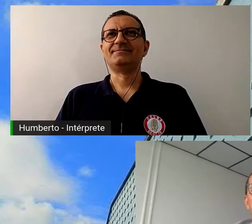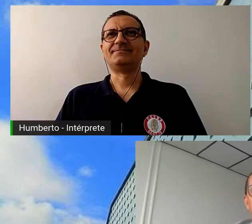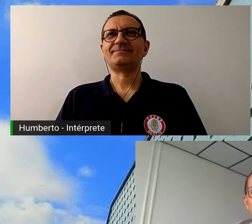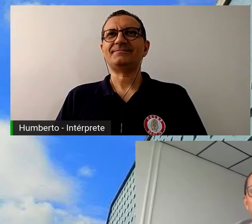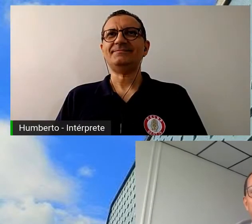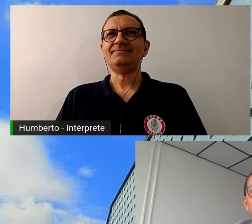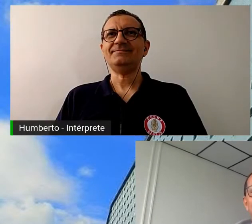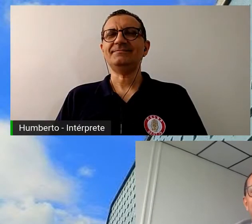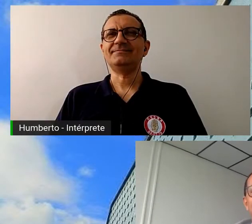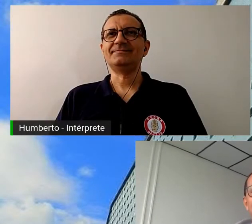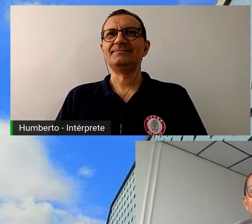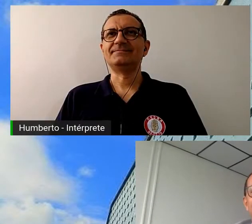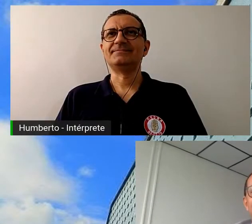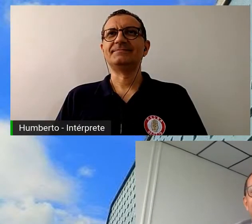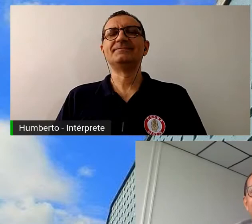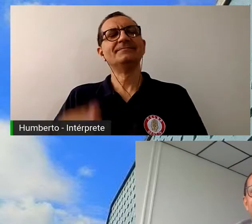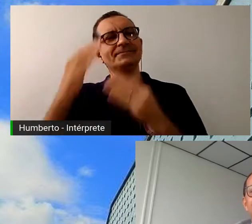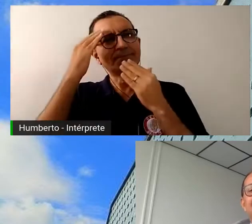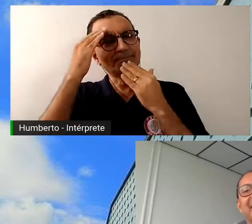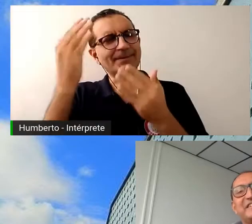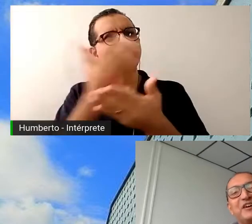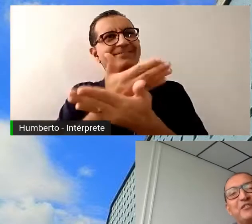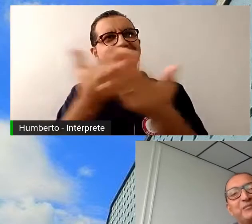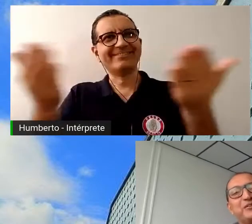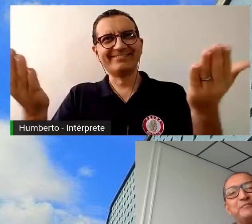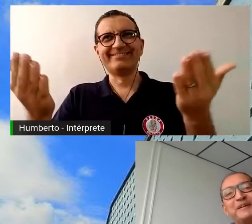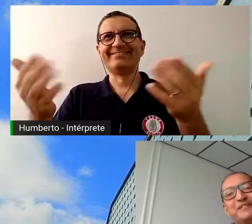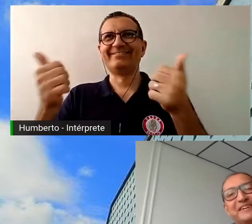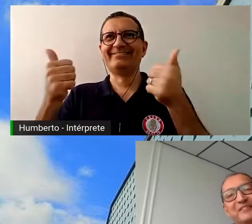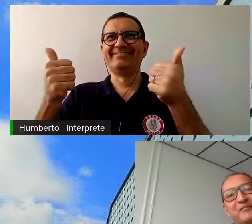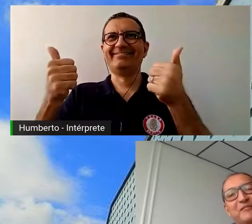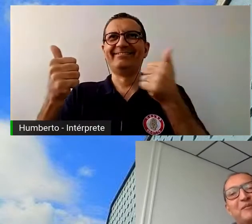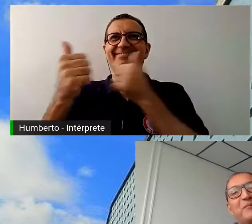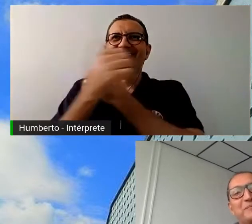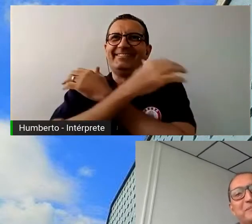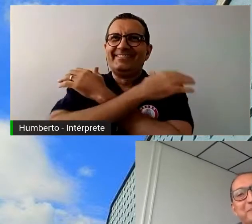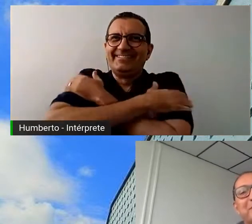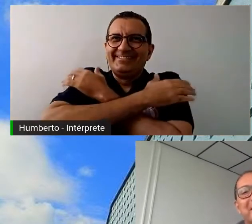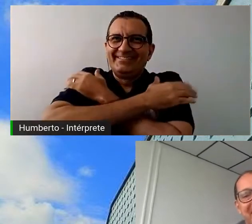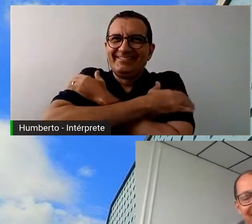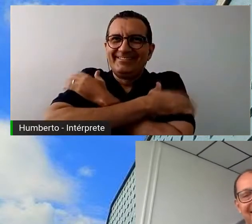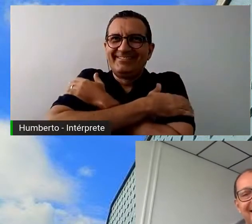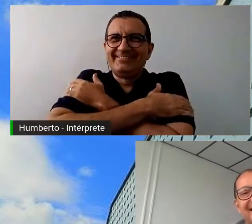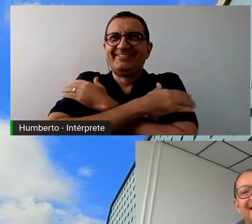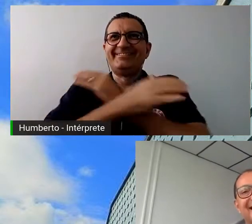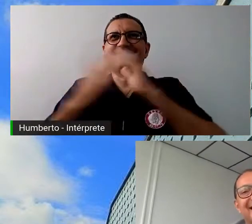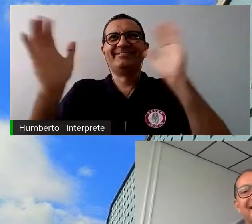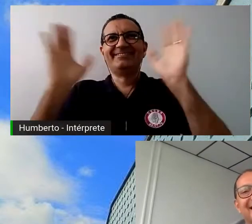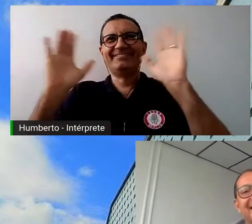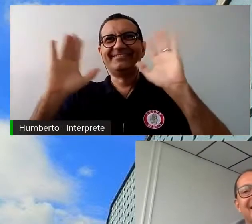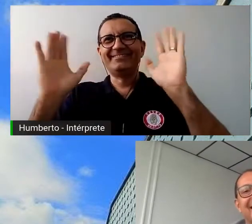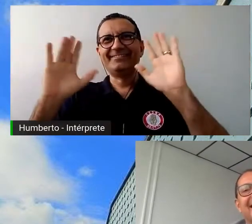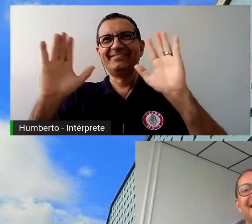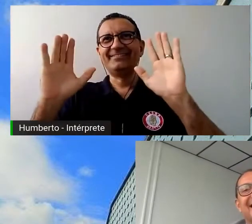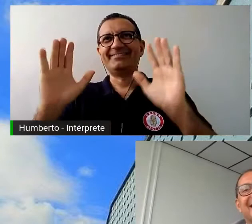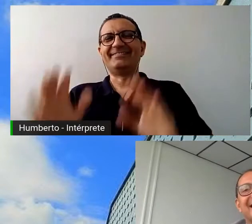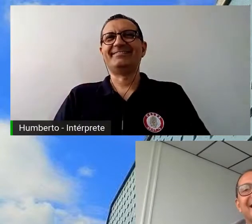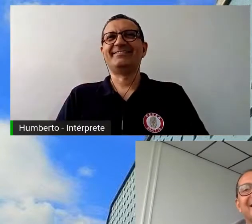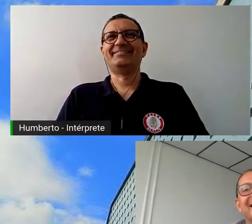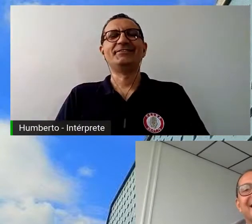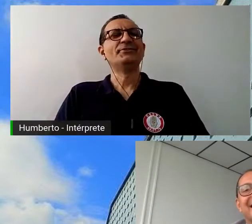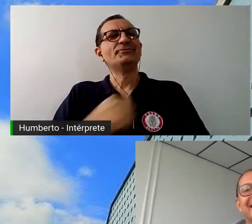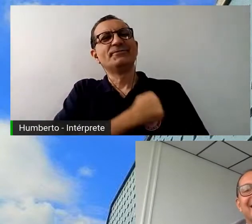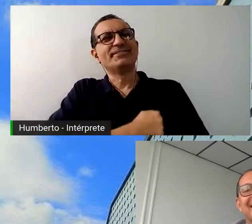obrigado, querido. Obrigado a você, tá bom? Um grande abraço a toda a nossa comunidade. Saudosos, acho que todos estamos saudosos,